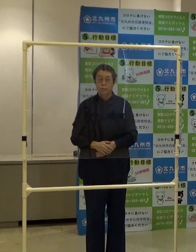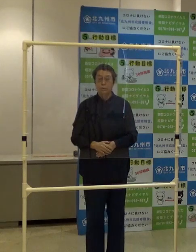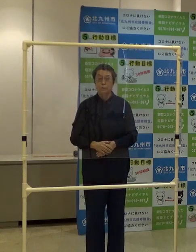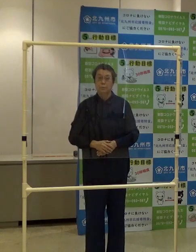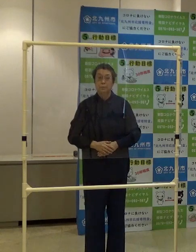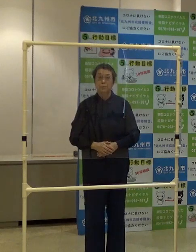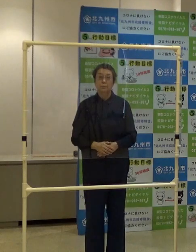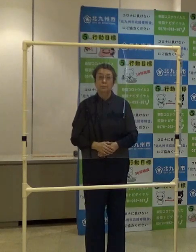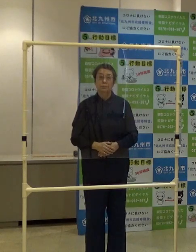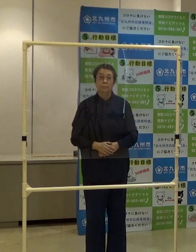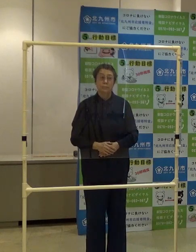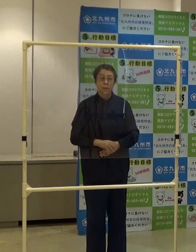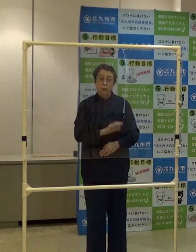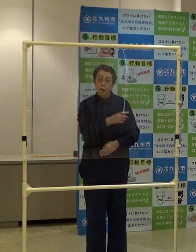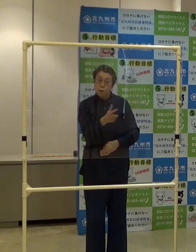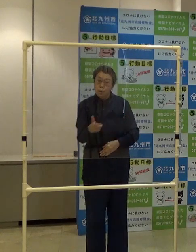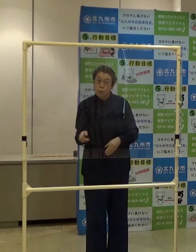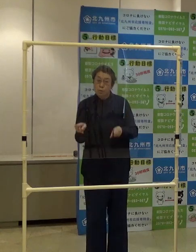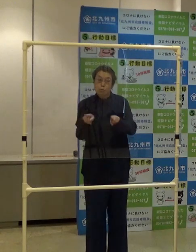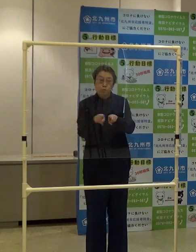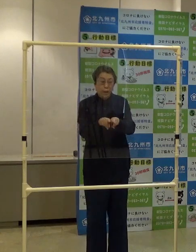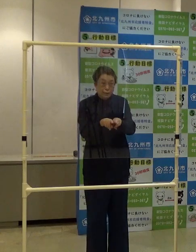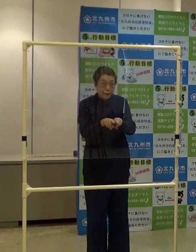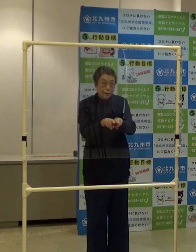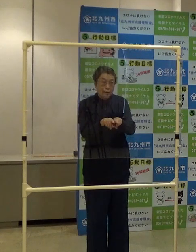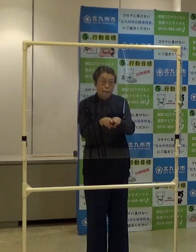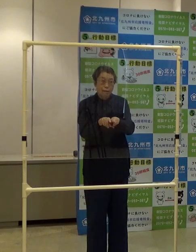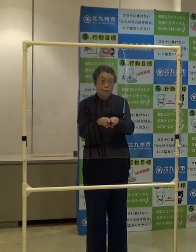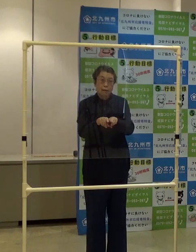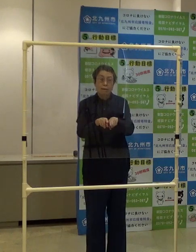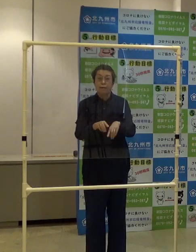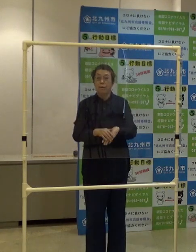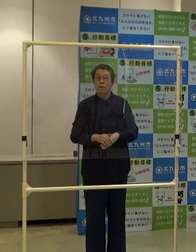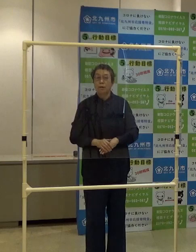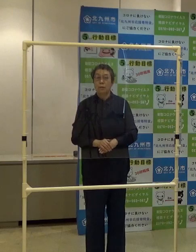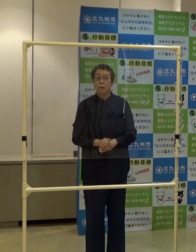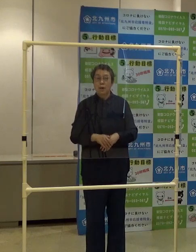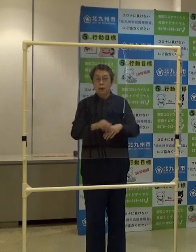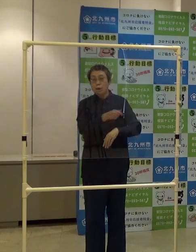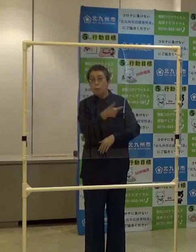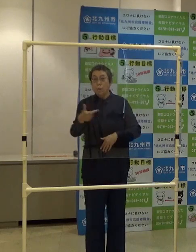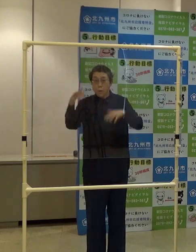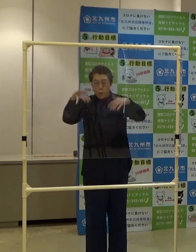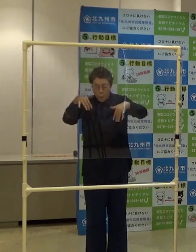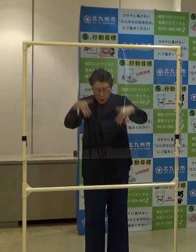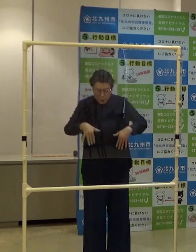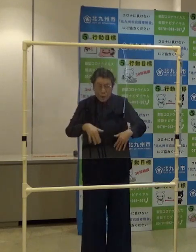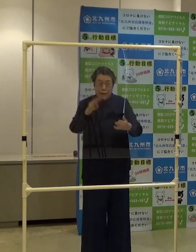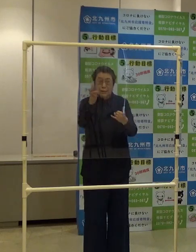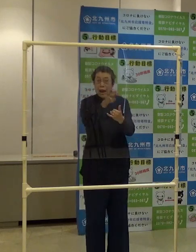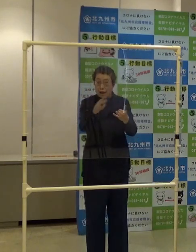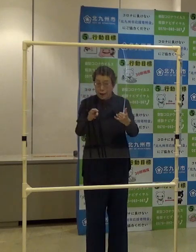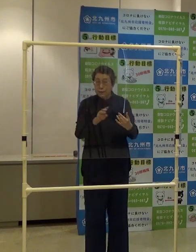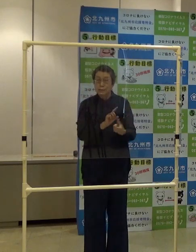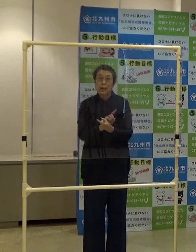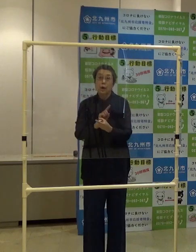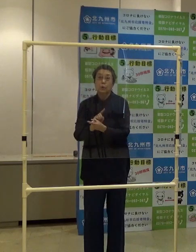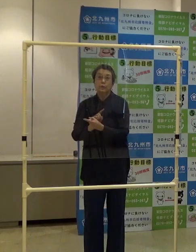を含めまして、この大雨災害に対応しているところです